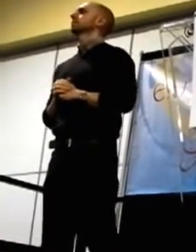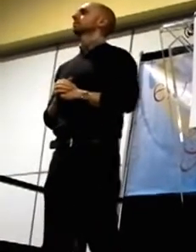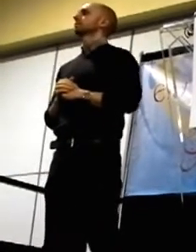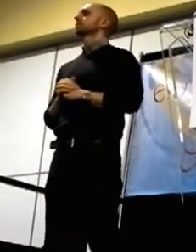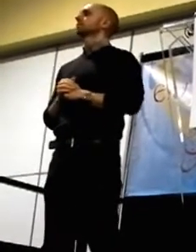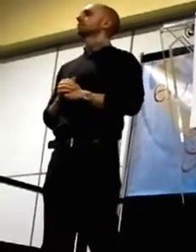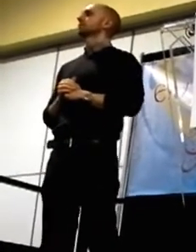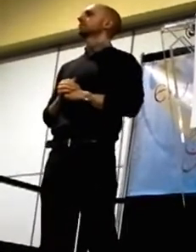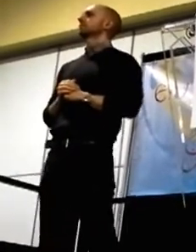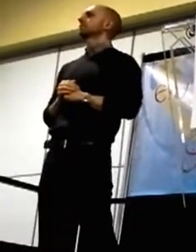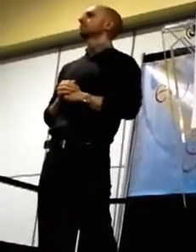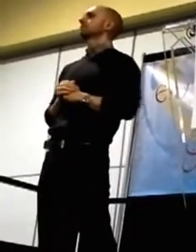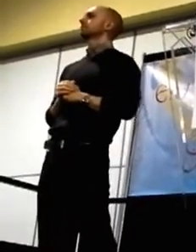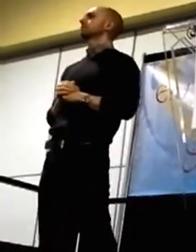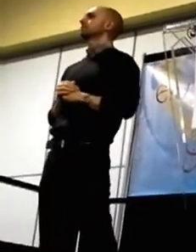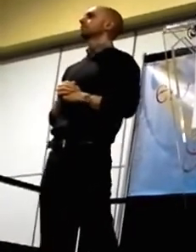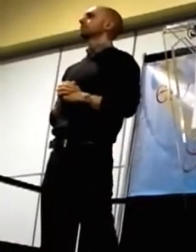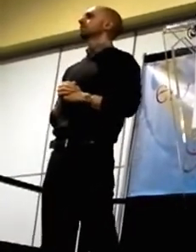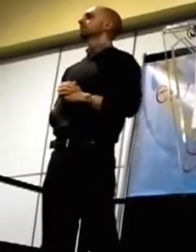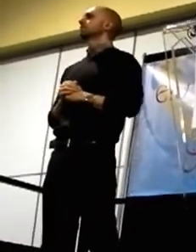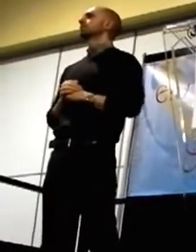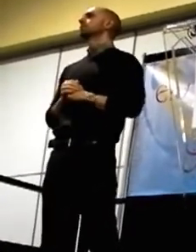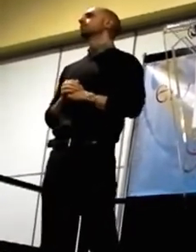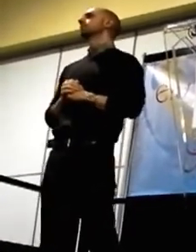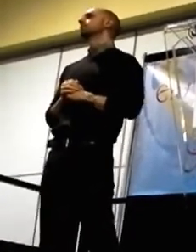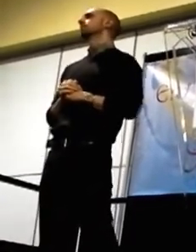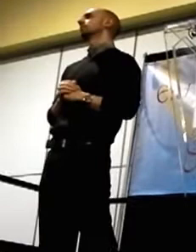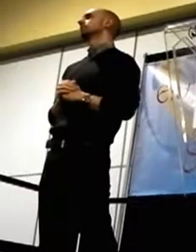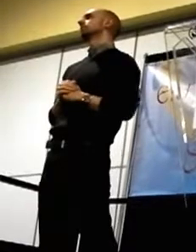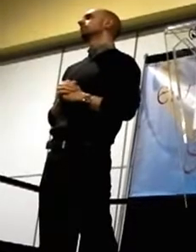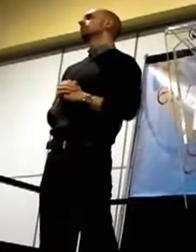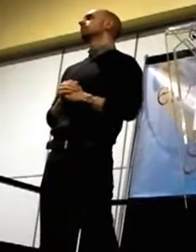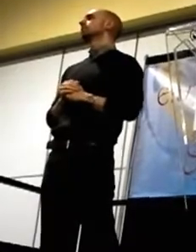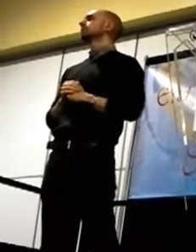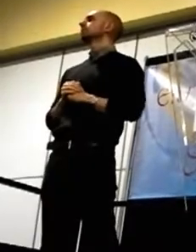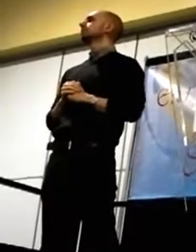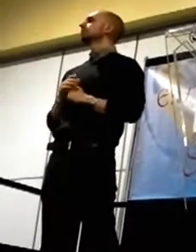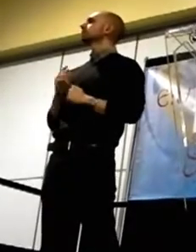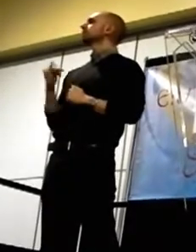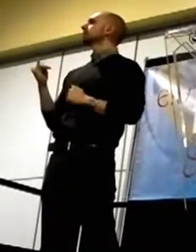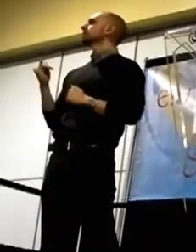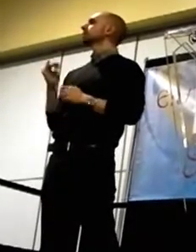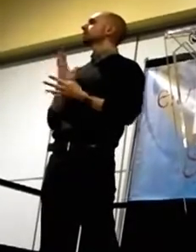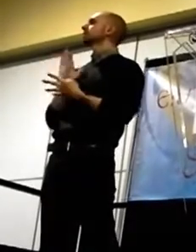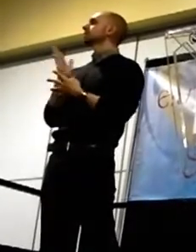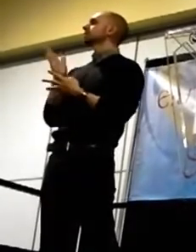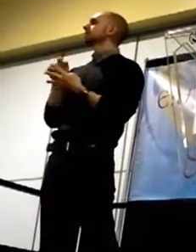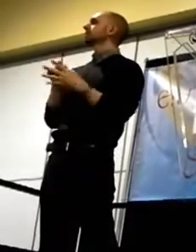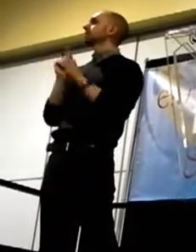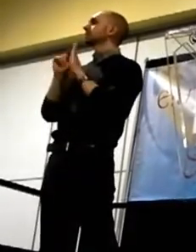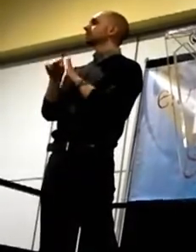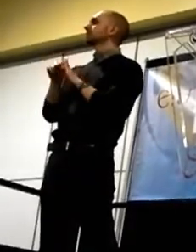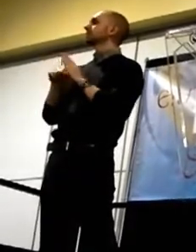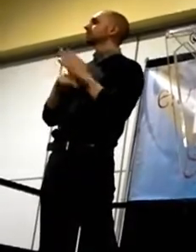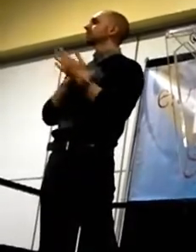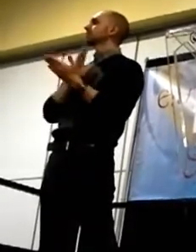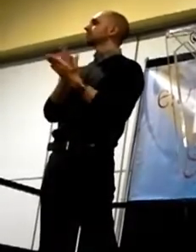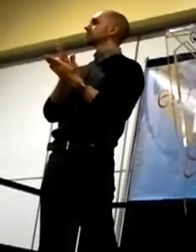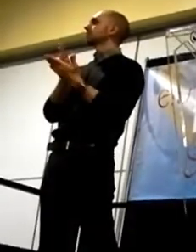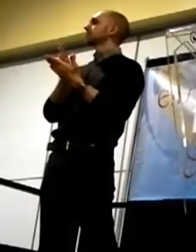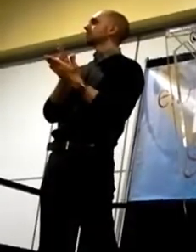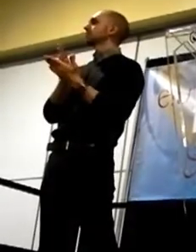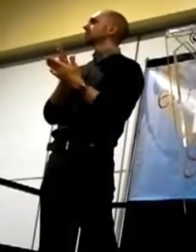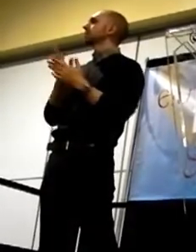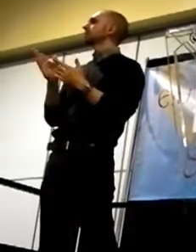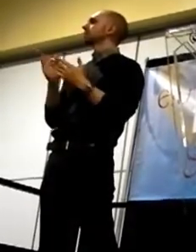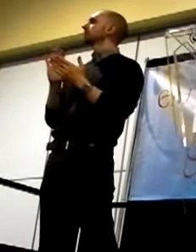فَإِنَّهُ مُضُوعُ كُلُّهُ. He forgave the riba of Abbas. So no more bloodshed, no more usury. So people